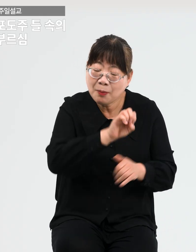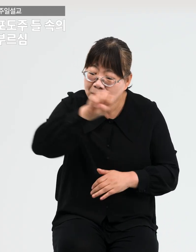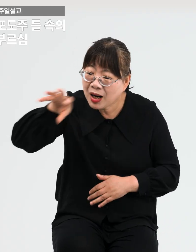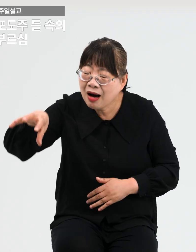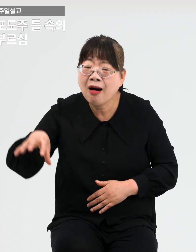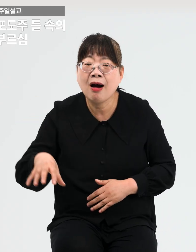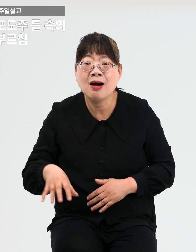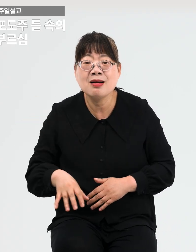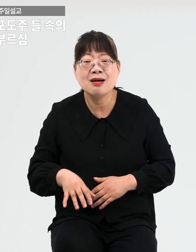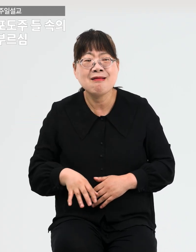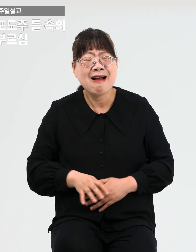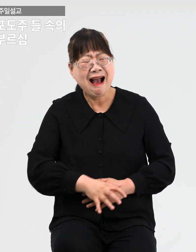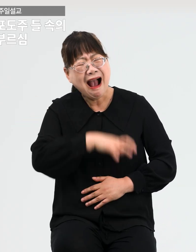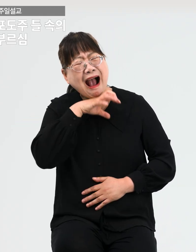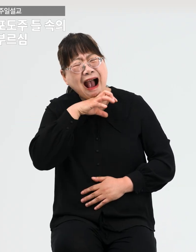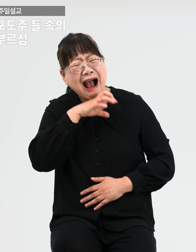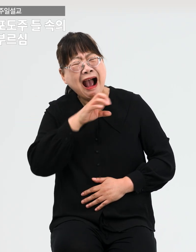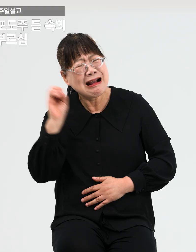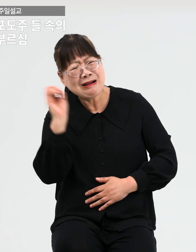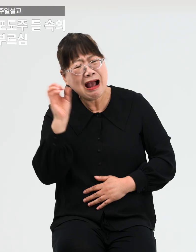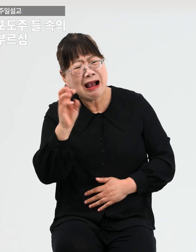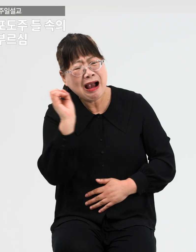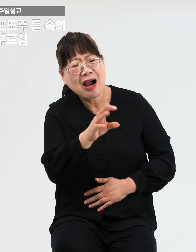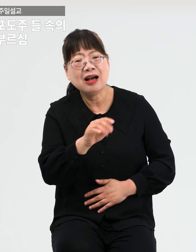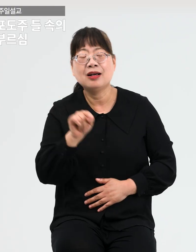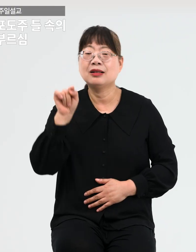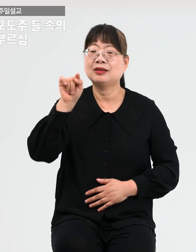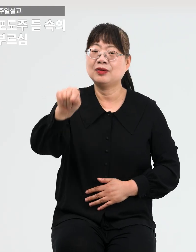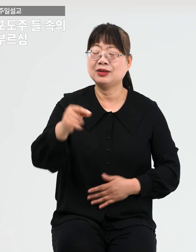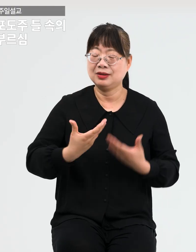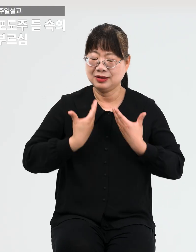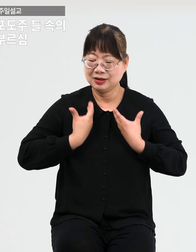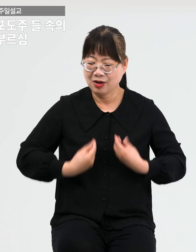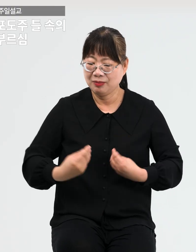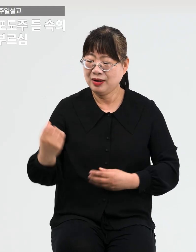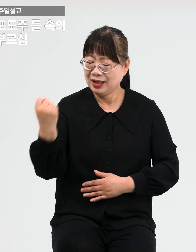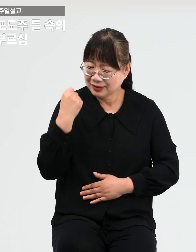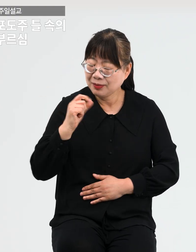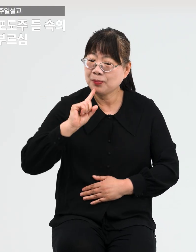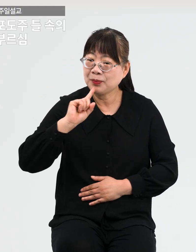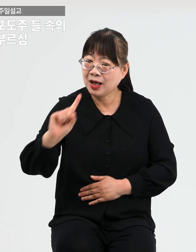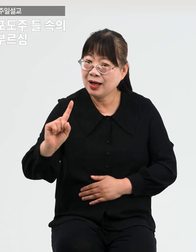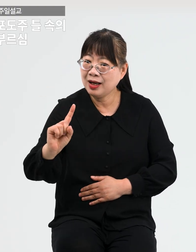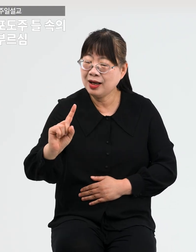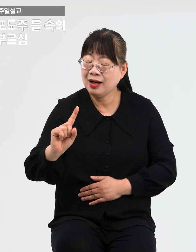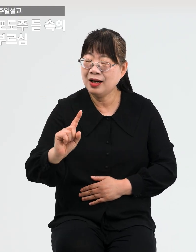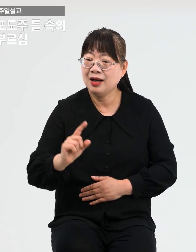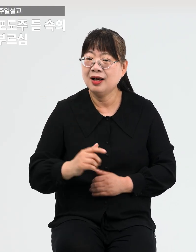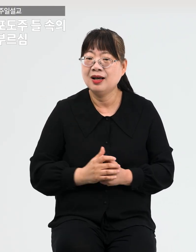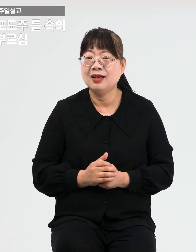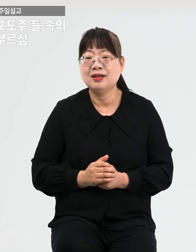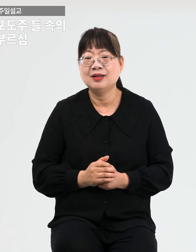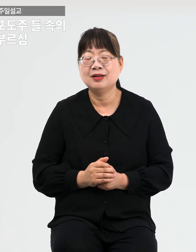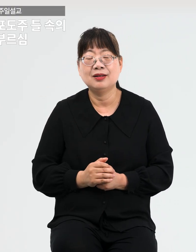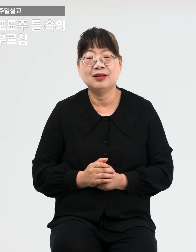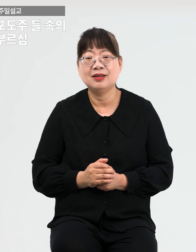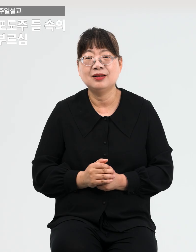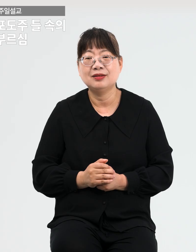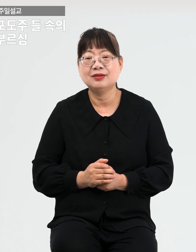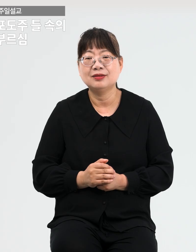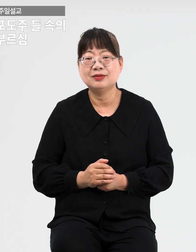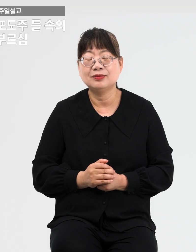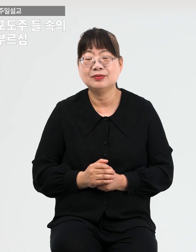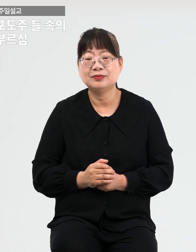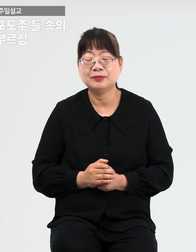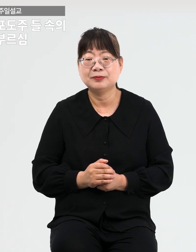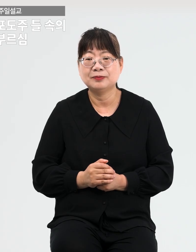대고 막 뭐라 그래요. 이걸 절망의 힘이라고 합니다. 여기 부딪혀봐야, 이